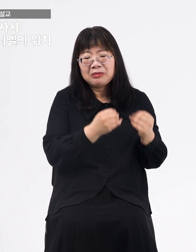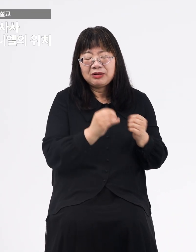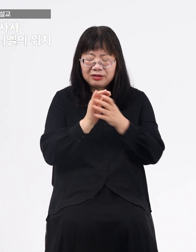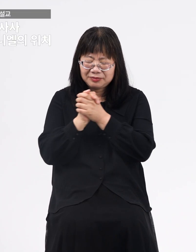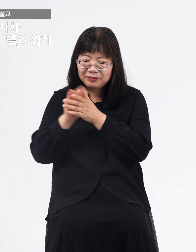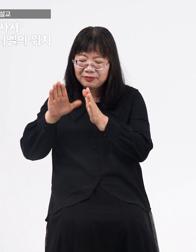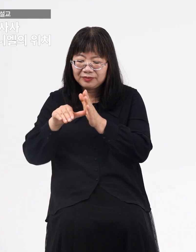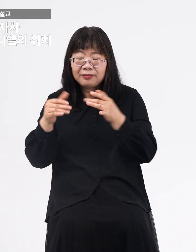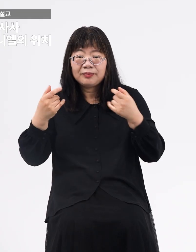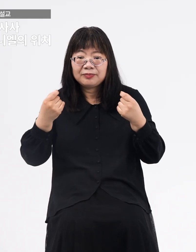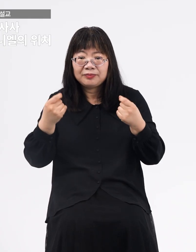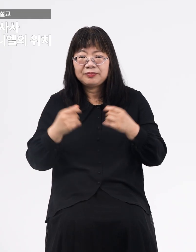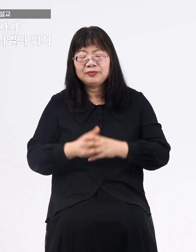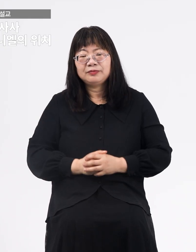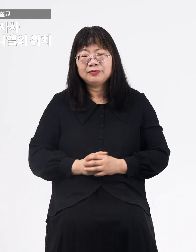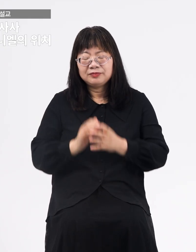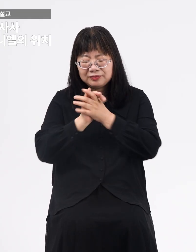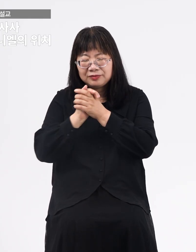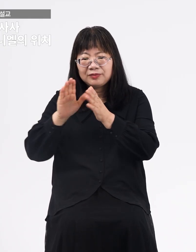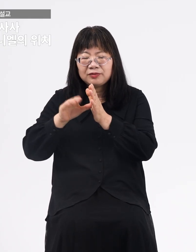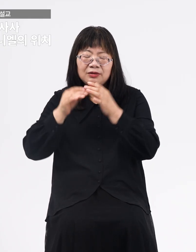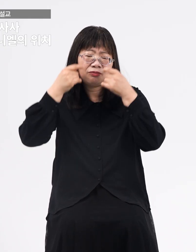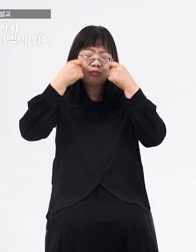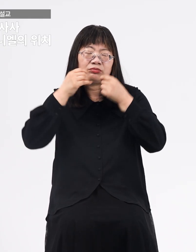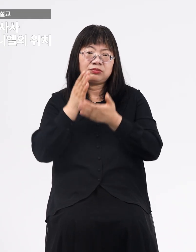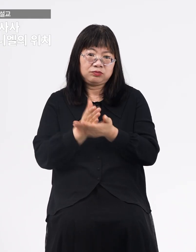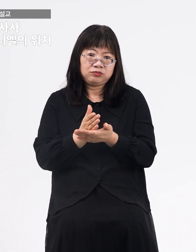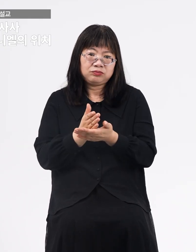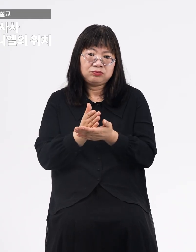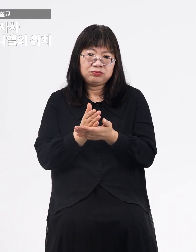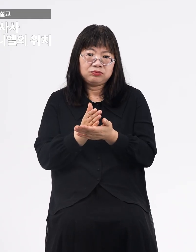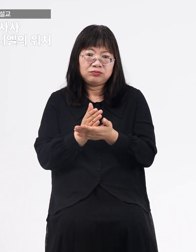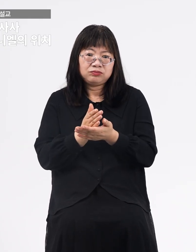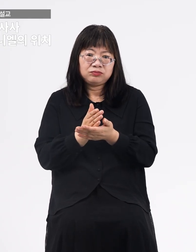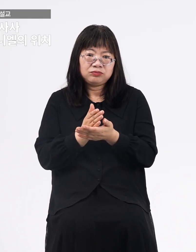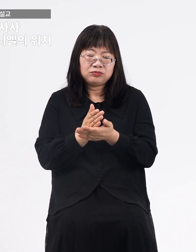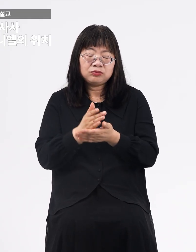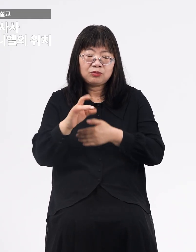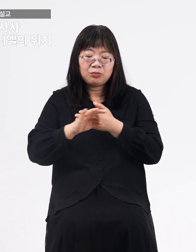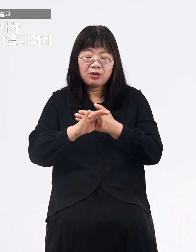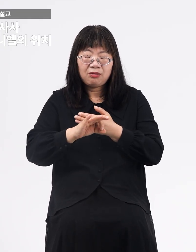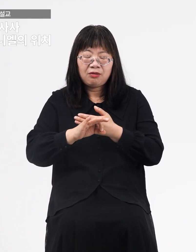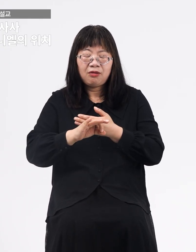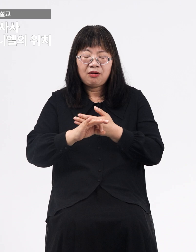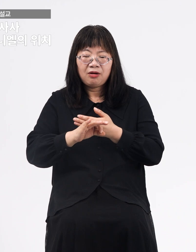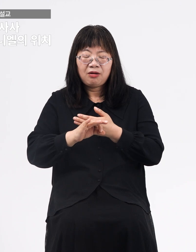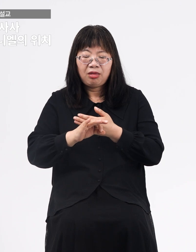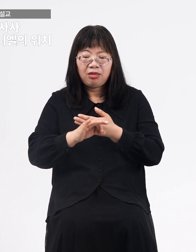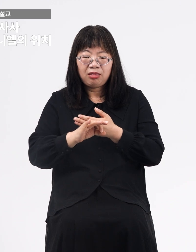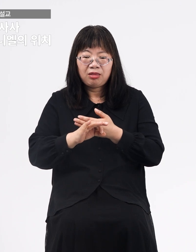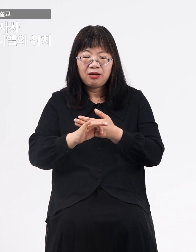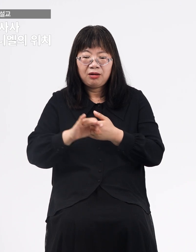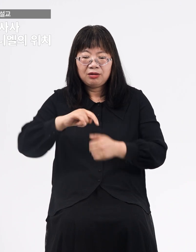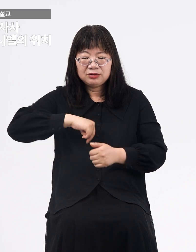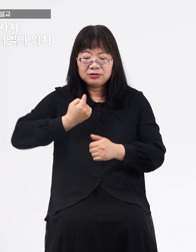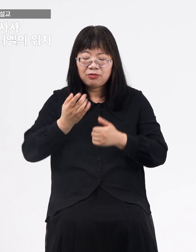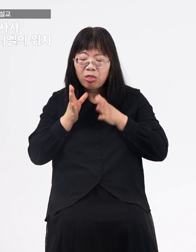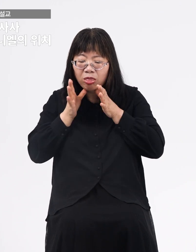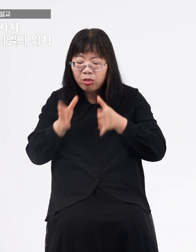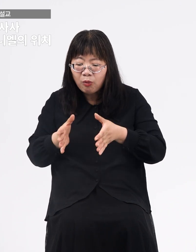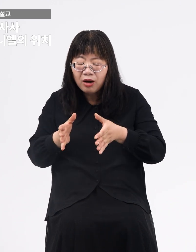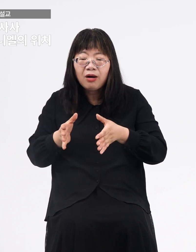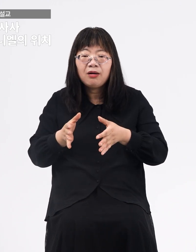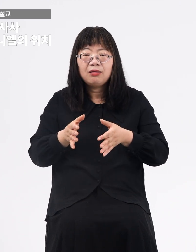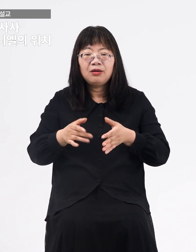때도 그렇고. 기도할 때 울지 마세요. 자기가 속아요. 나 회개했다고. 이런 운